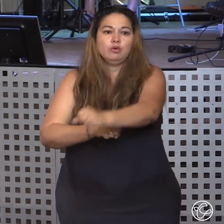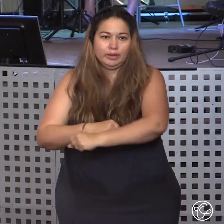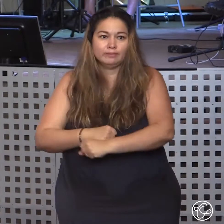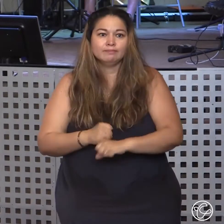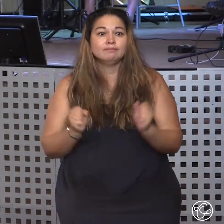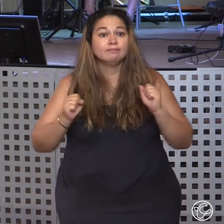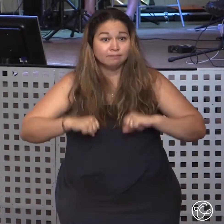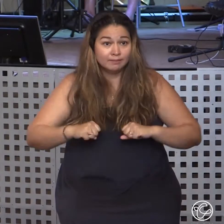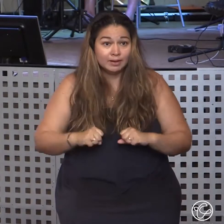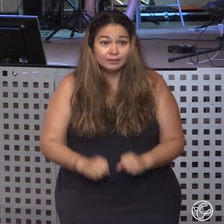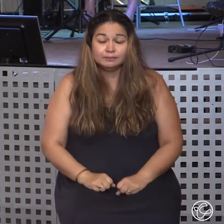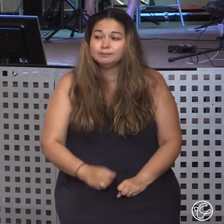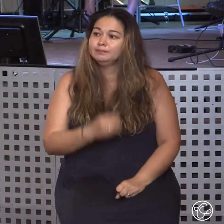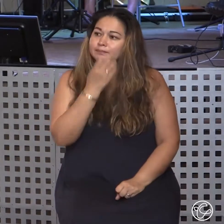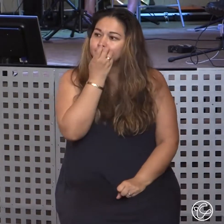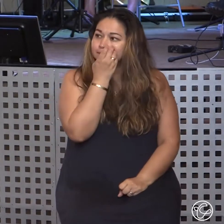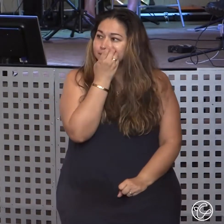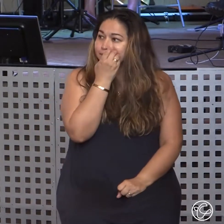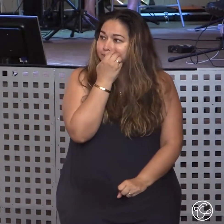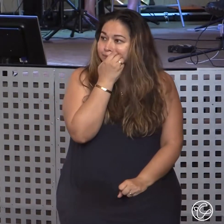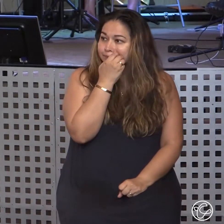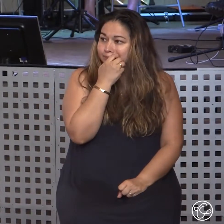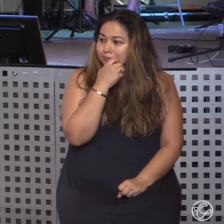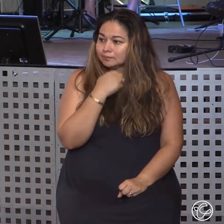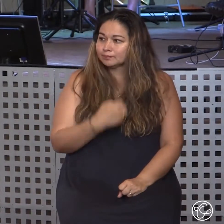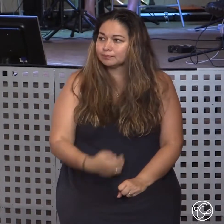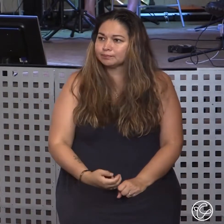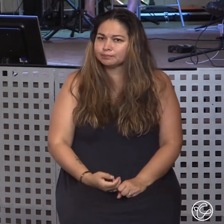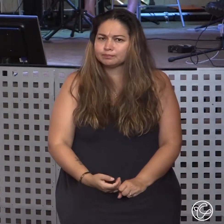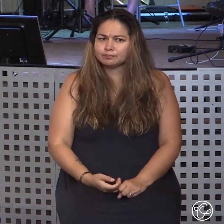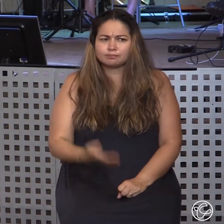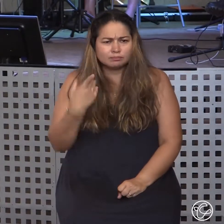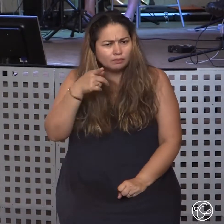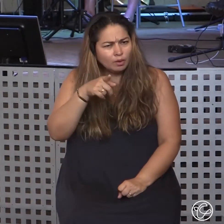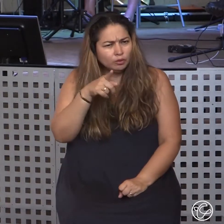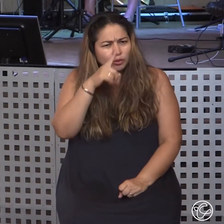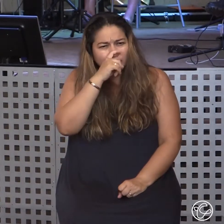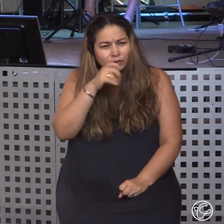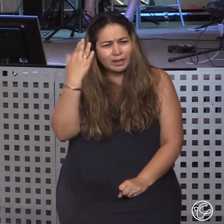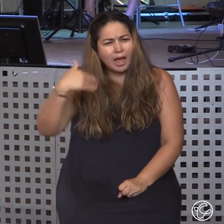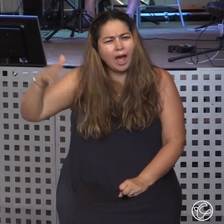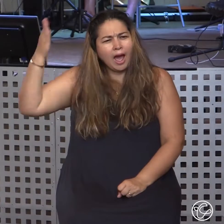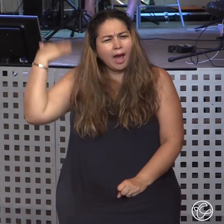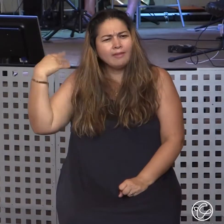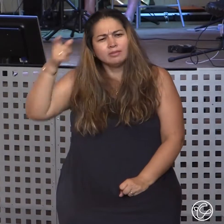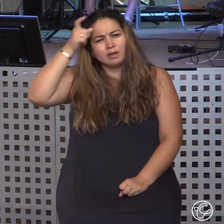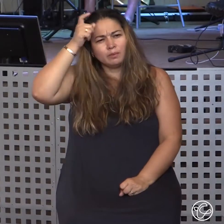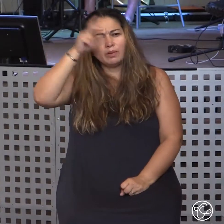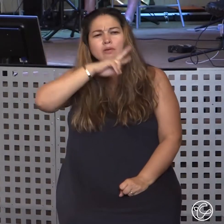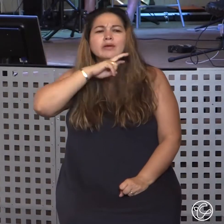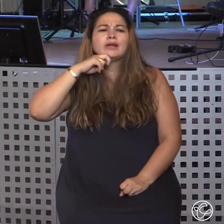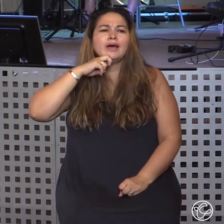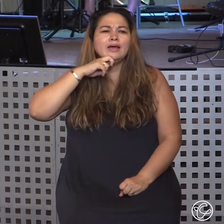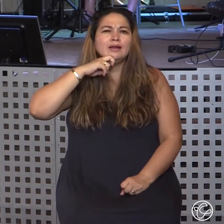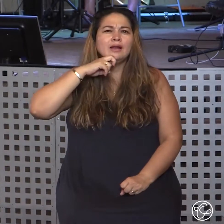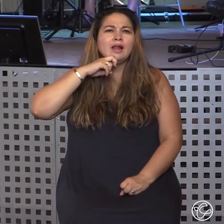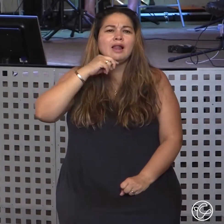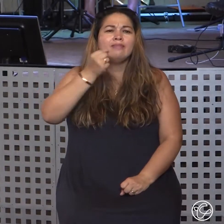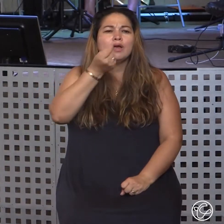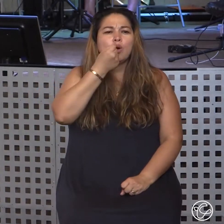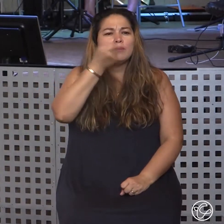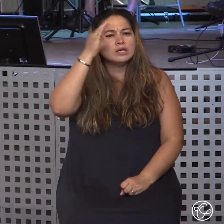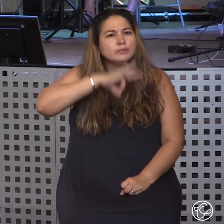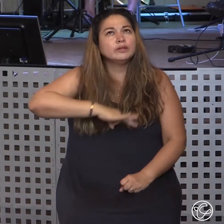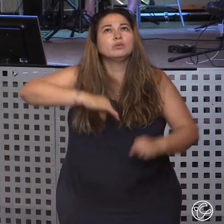recoger. ¿Sí? Incluso el maná que caía del cielo, ¿recordáis? Había que recogerlo. No te va a entrar en la